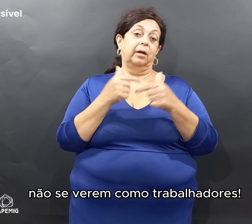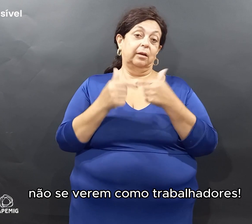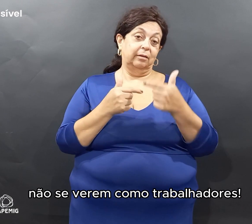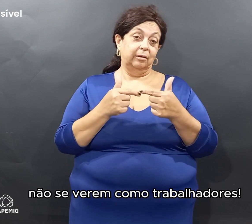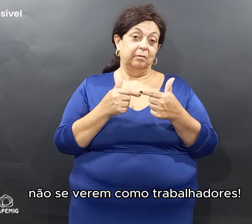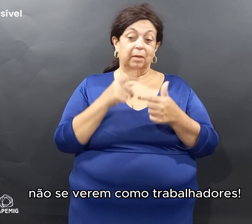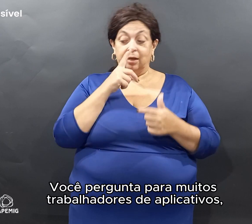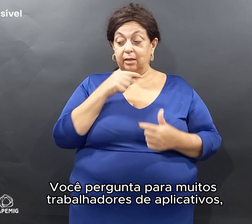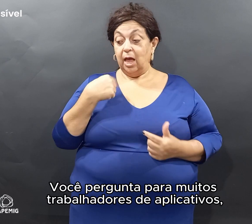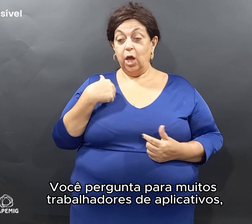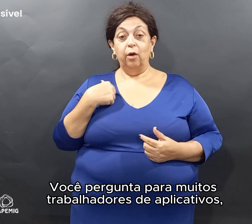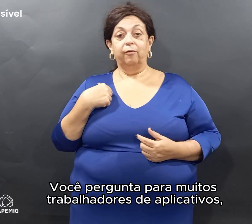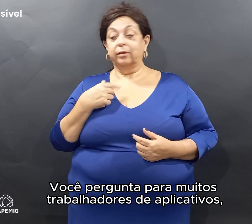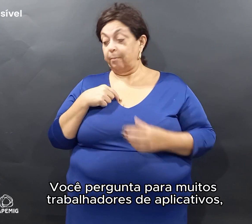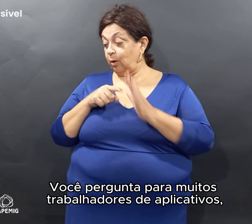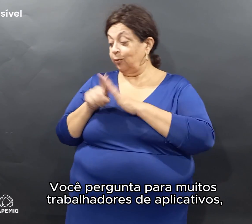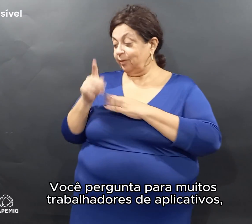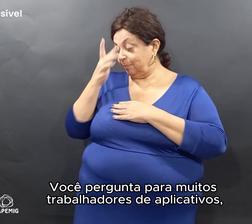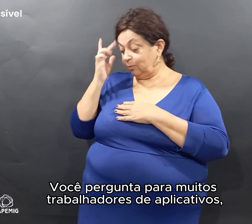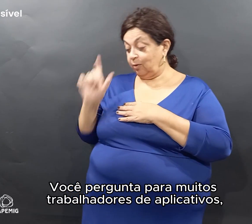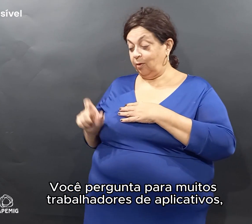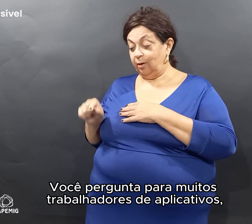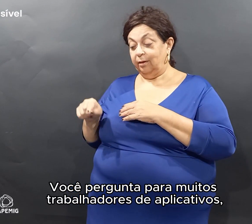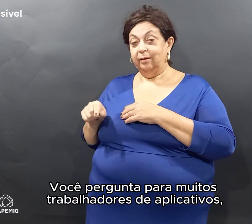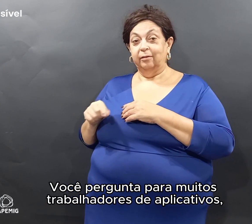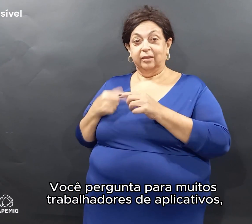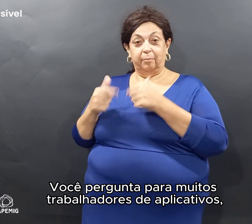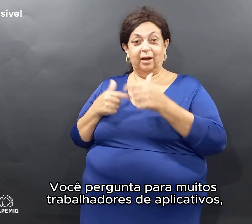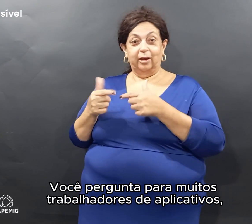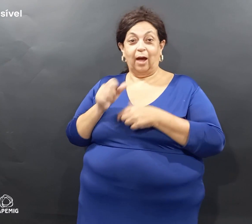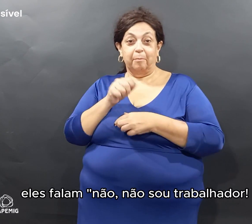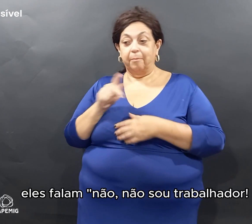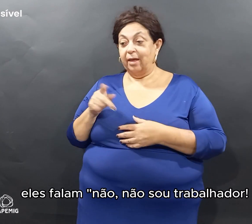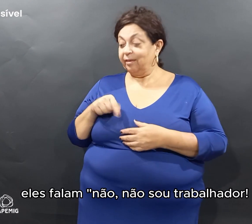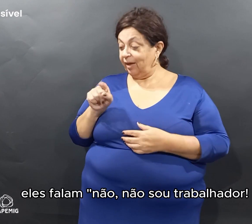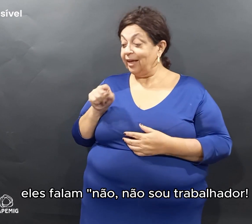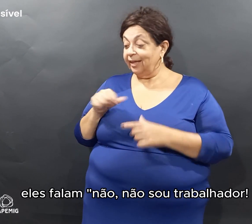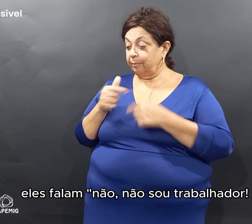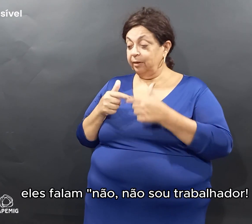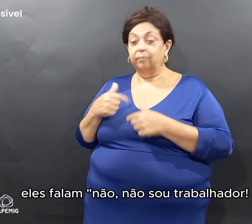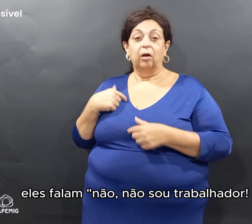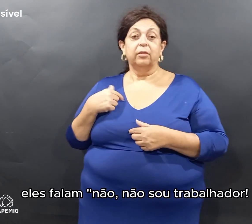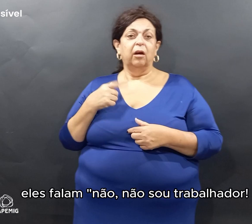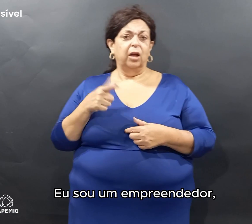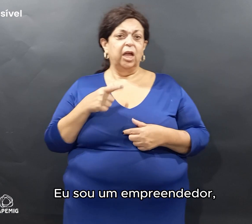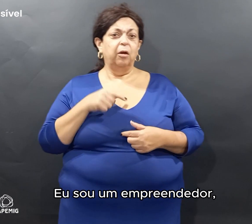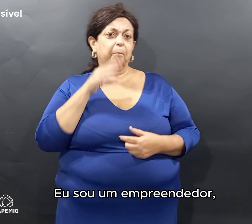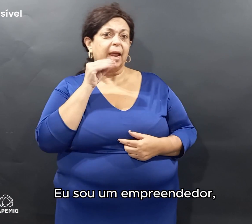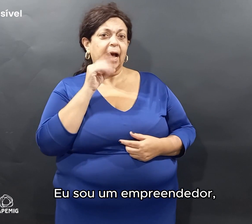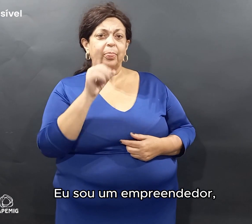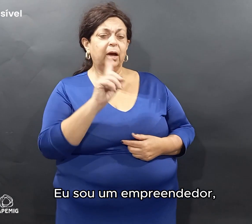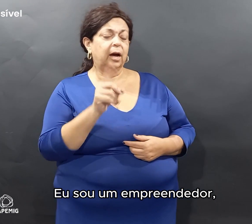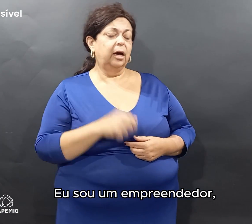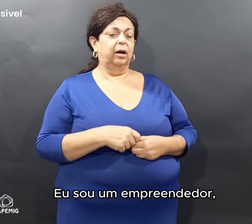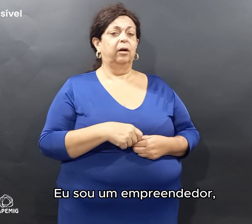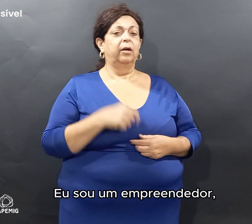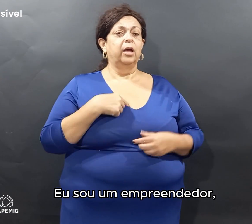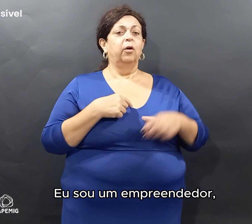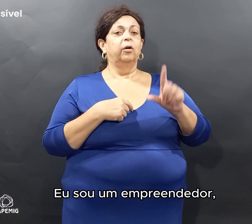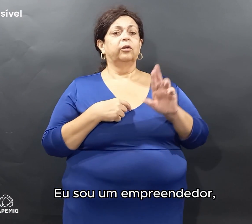como trabalhadores. Você pergunta para muitos trabalhadores de aplicativos, eles falam, não, eu não sou trabalhador, eu sou